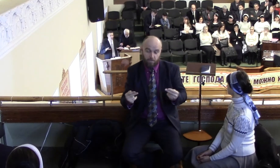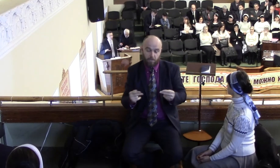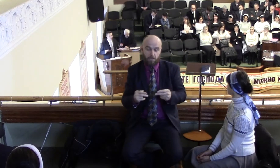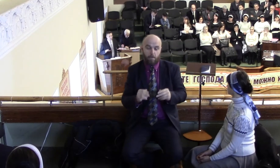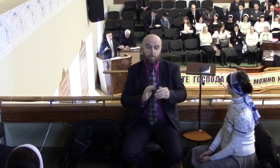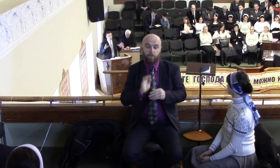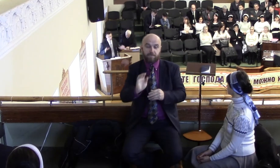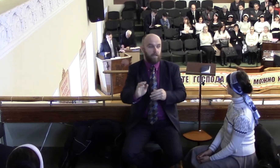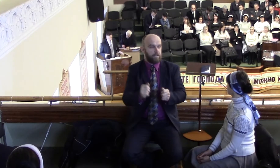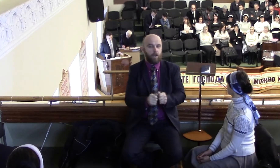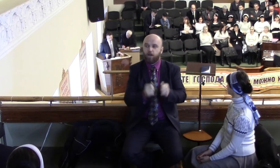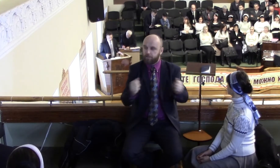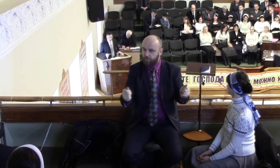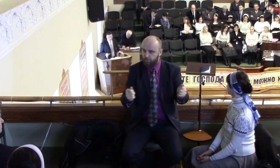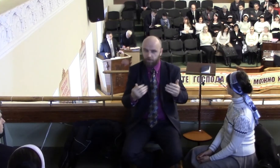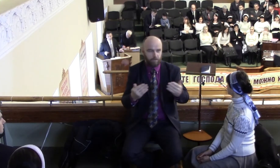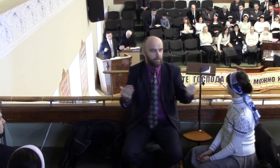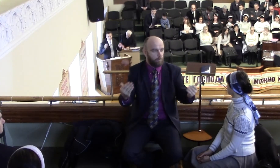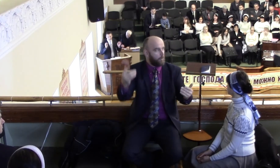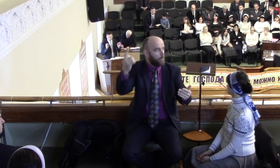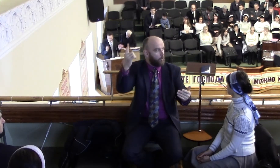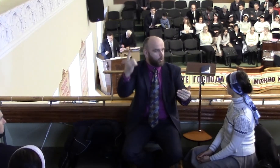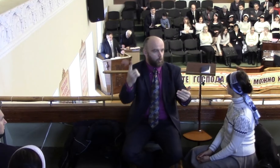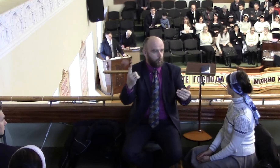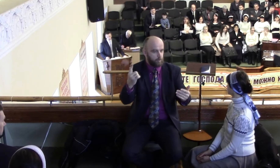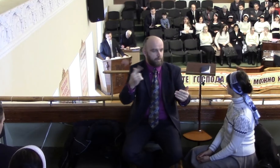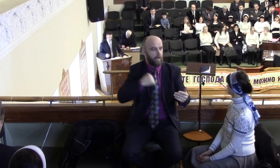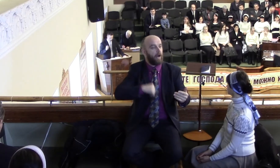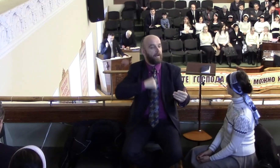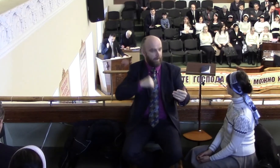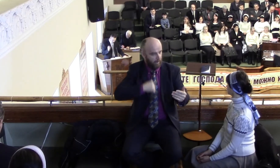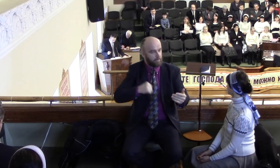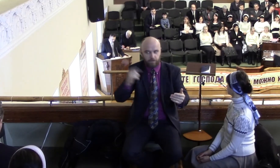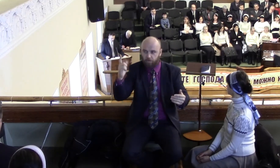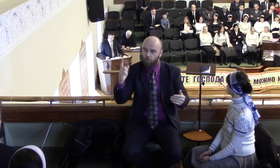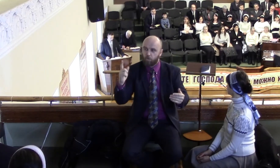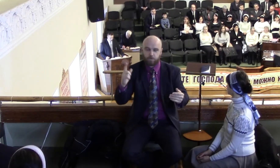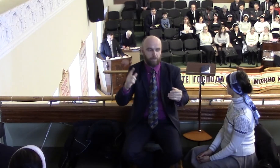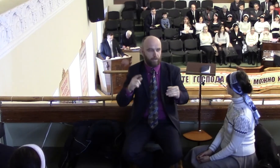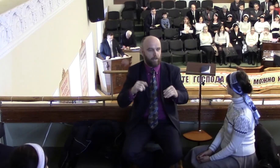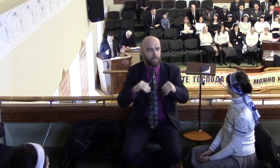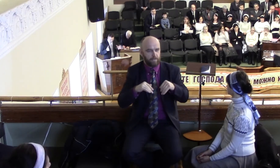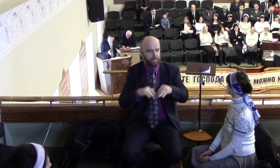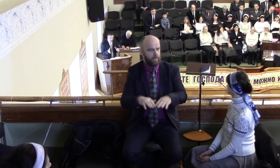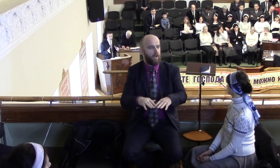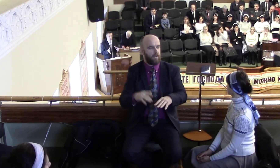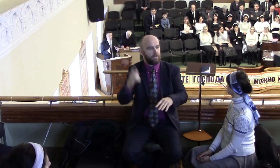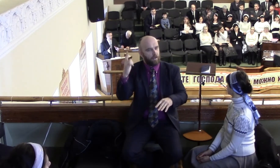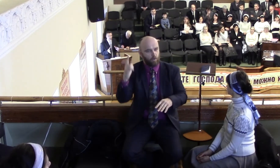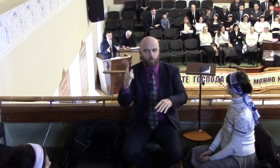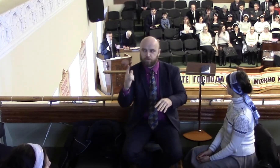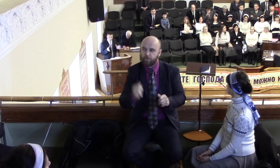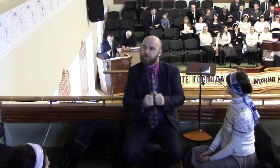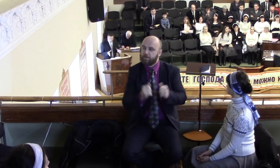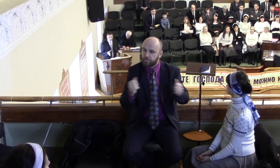открывает нам Господа, открывает характер Господа, деяния Господа, открывает то,